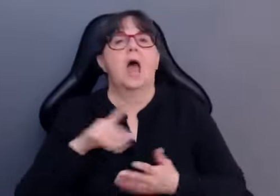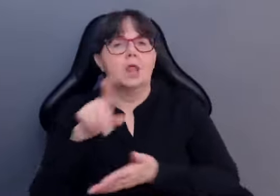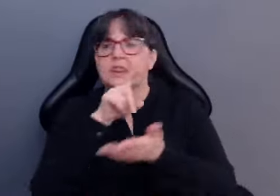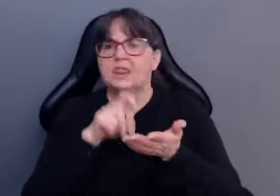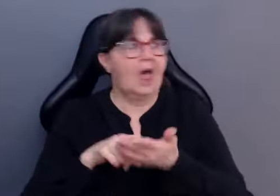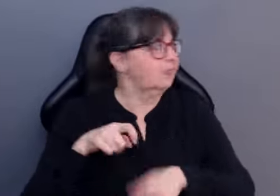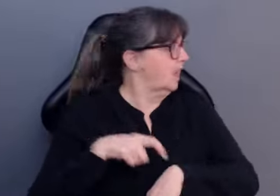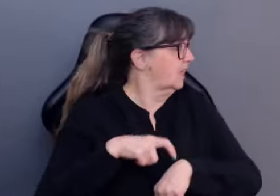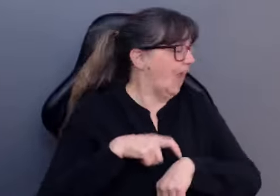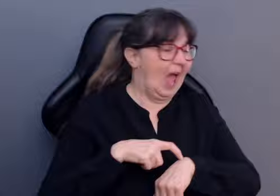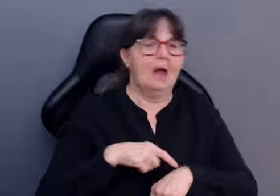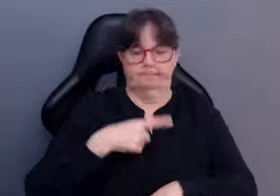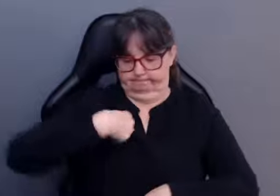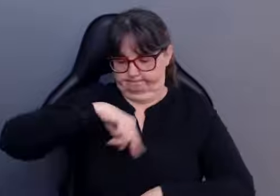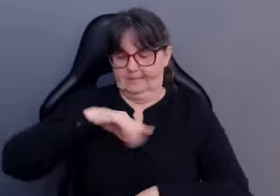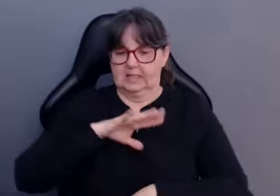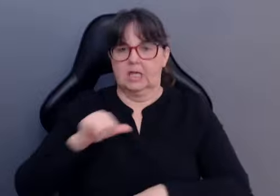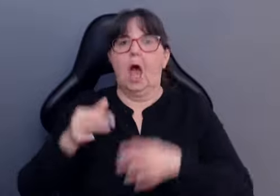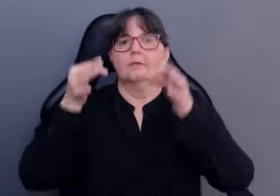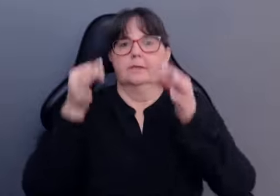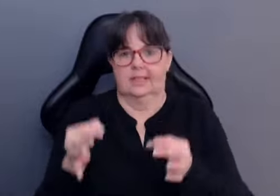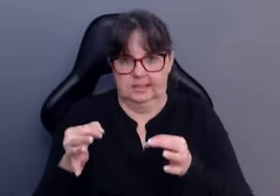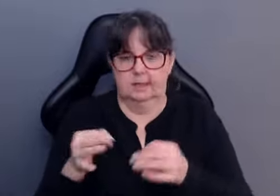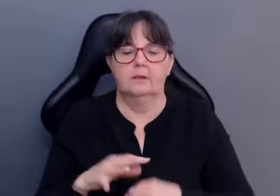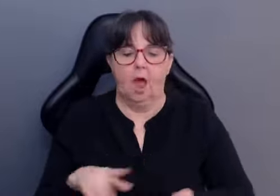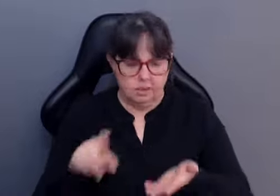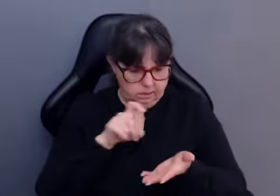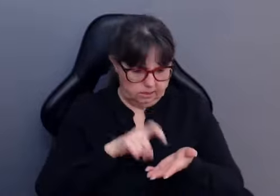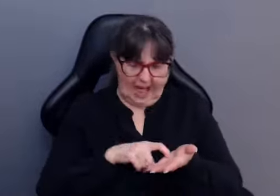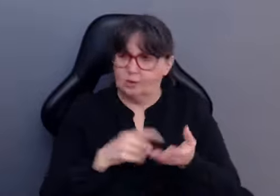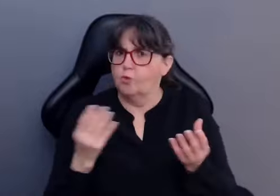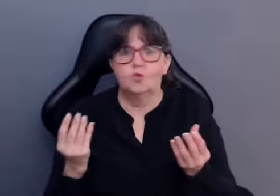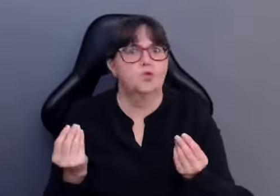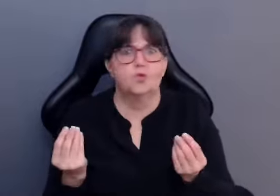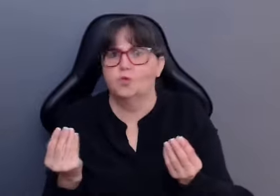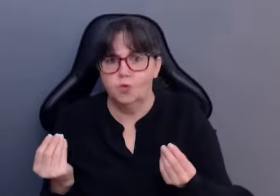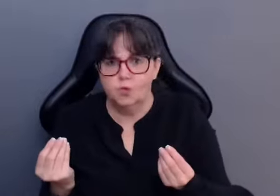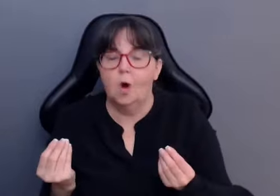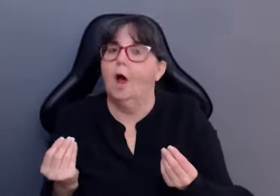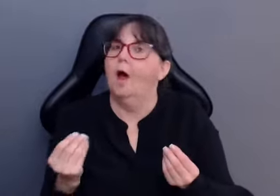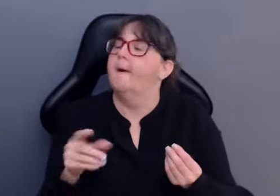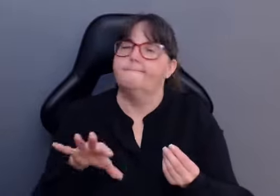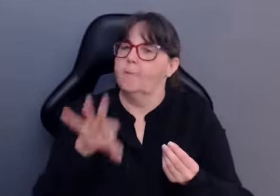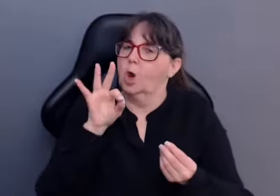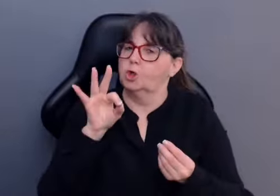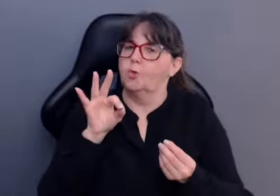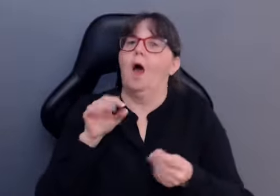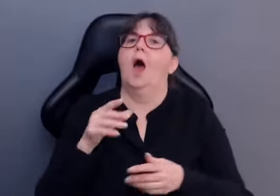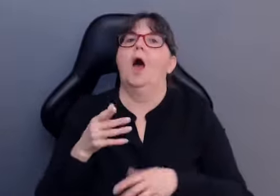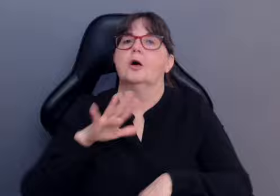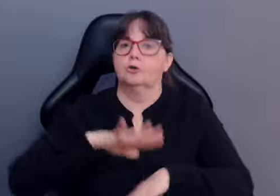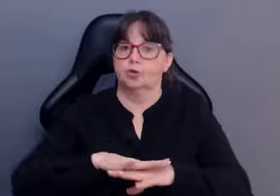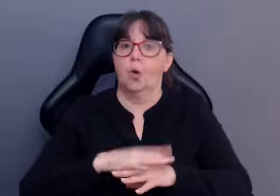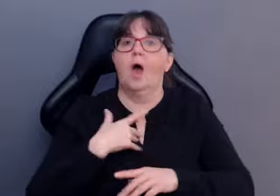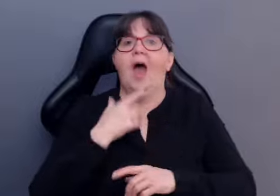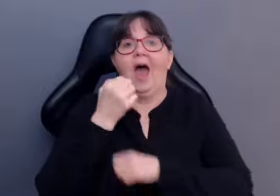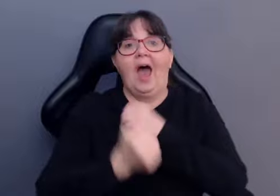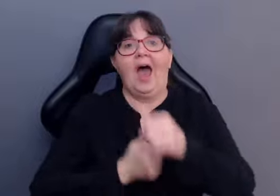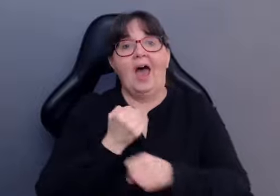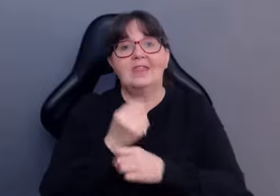d'administration fixe chaque année. Cette date devra être située dans les 4 mois qui suivent la